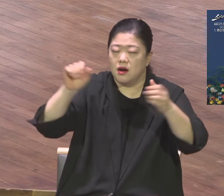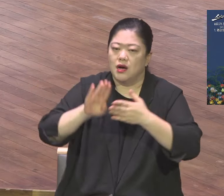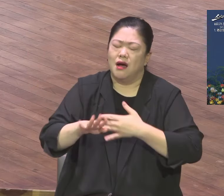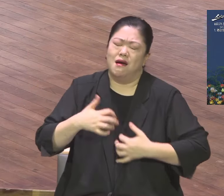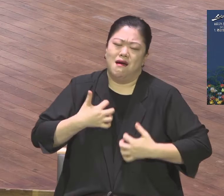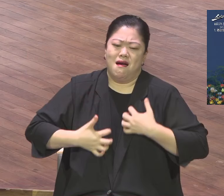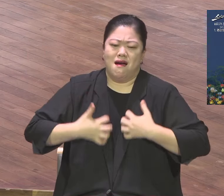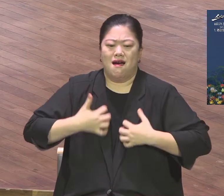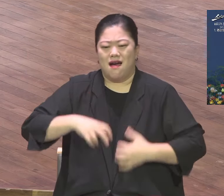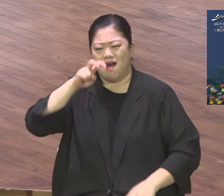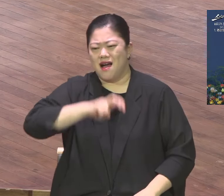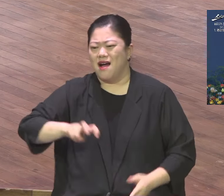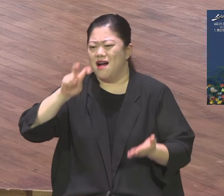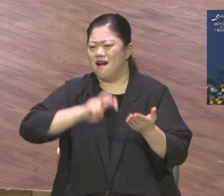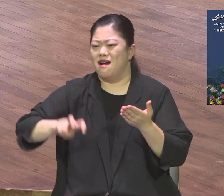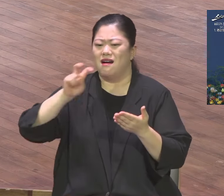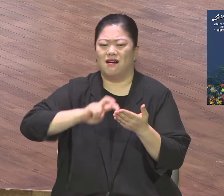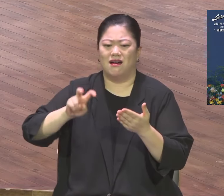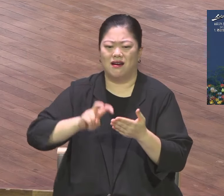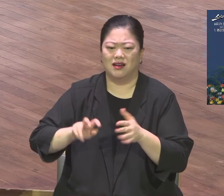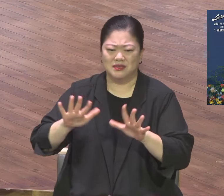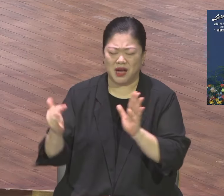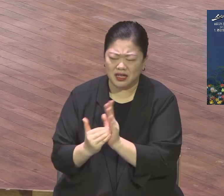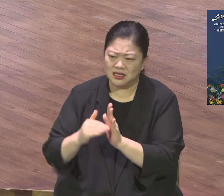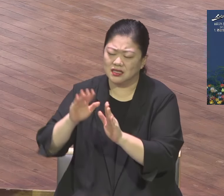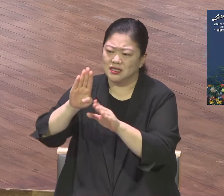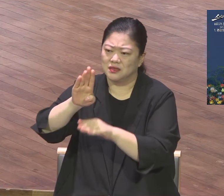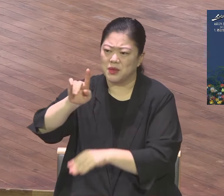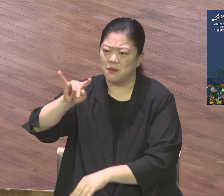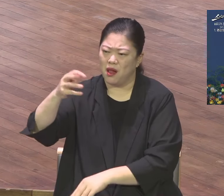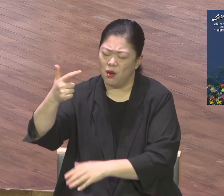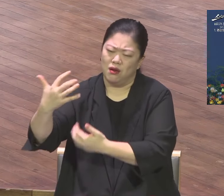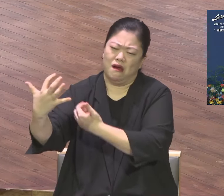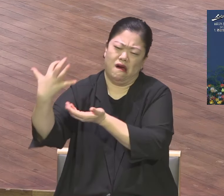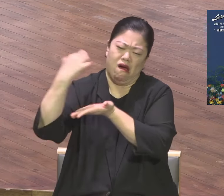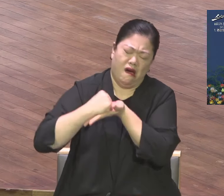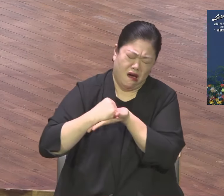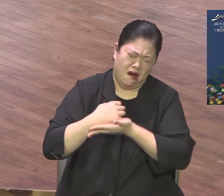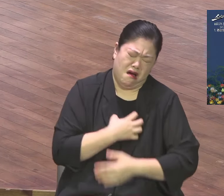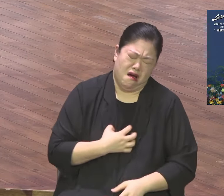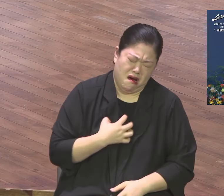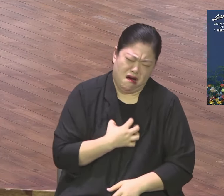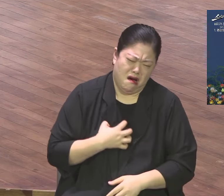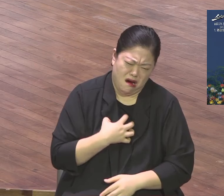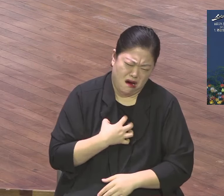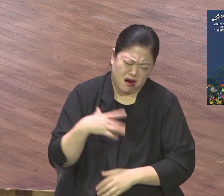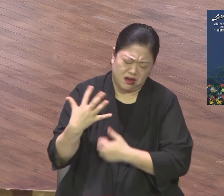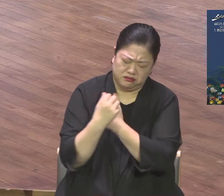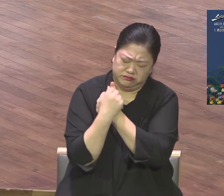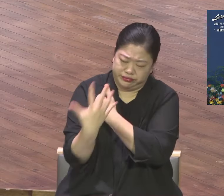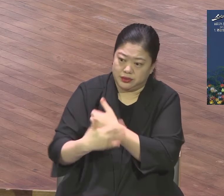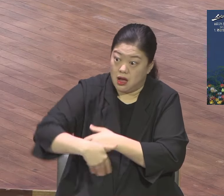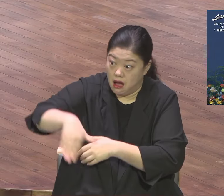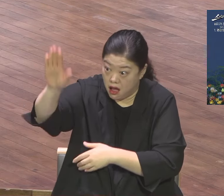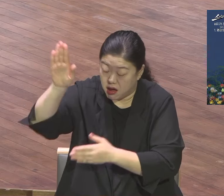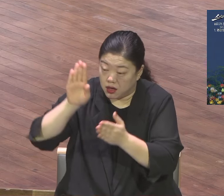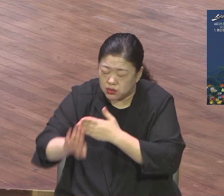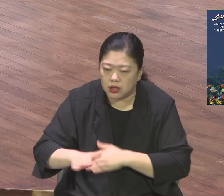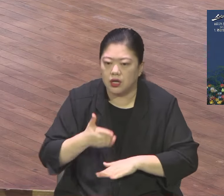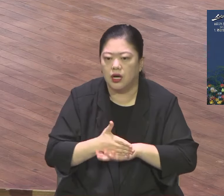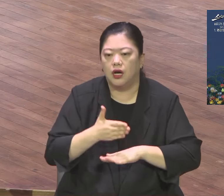새하늘과 새 땅에서 부를 새하늘과 새 땅에서 부를 감사 찬양이 여기 기록되어